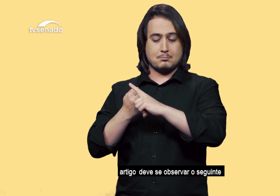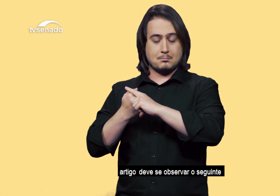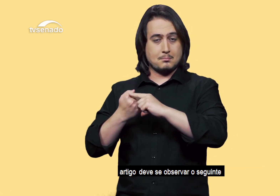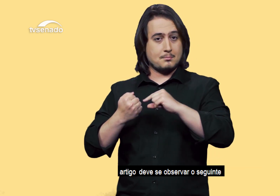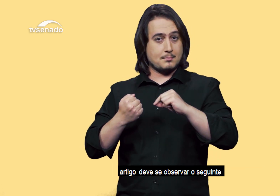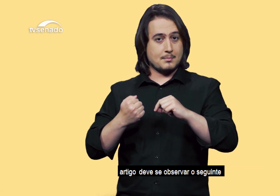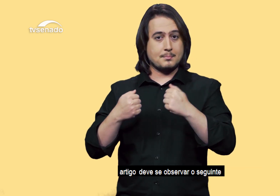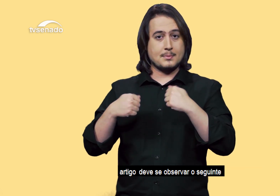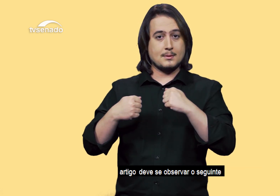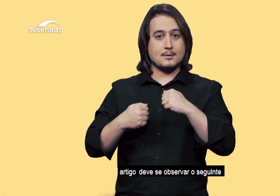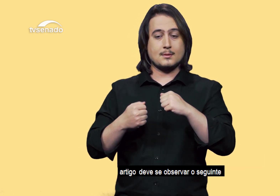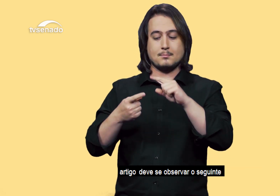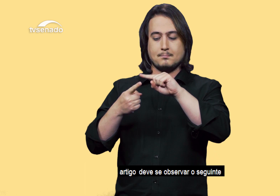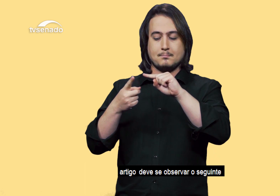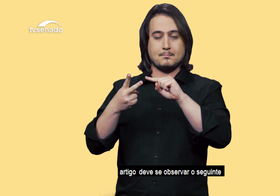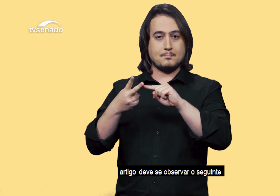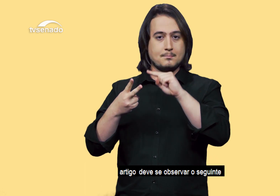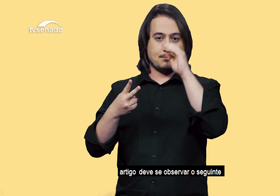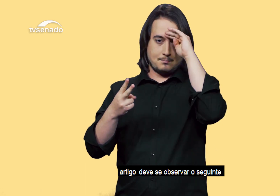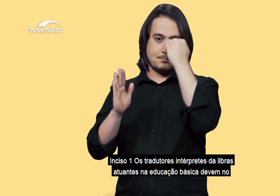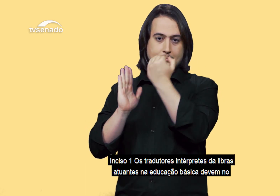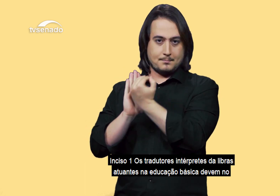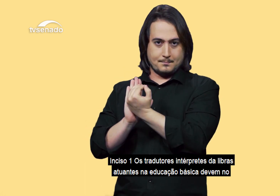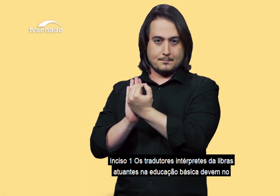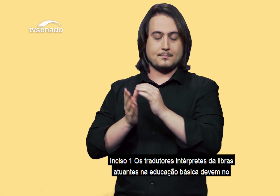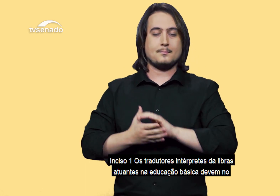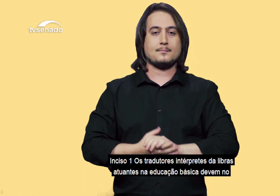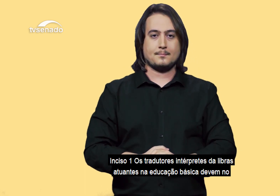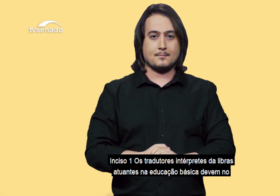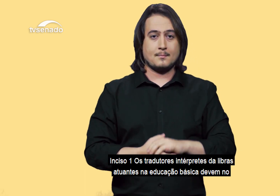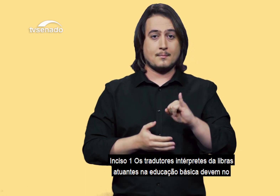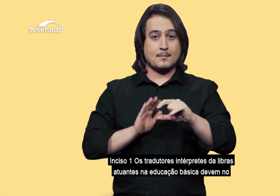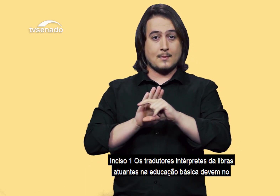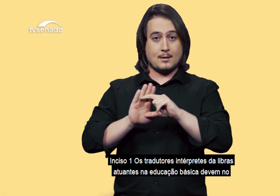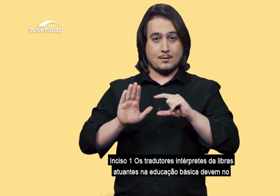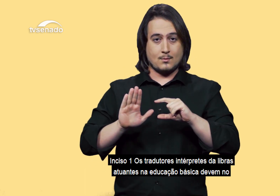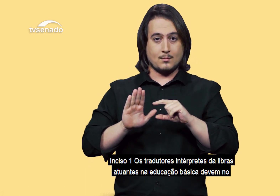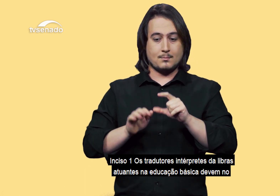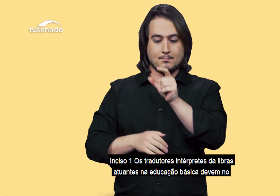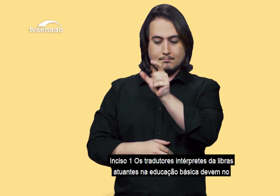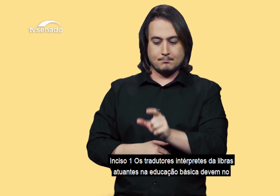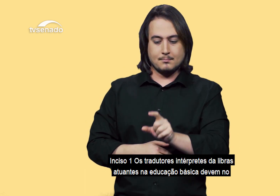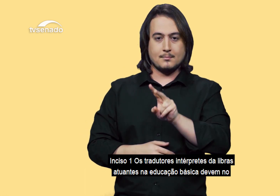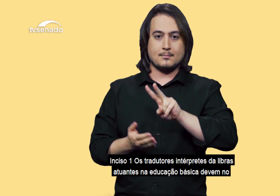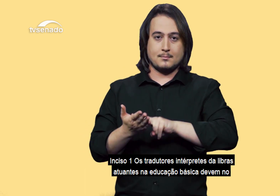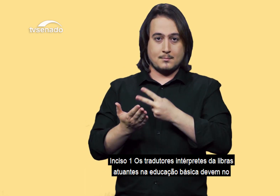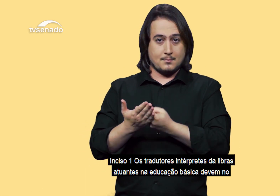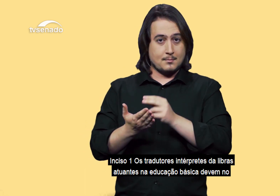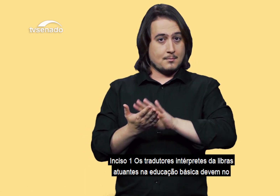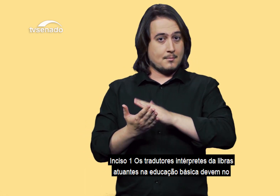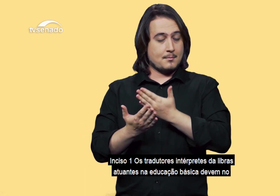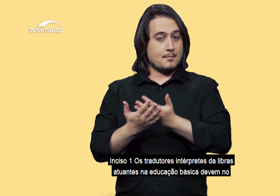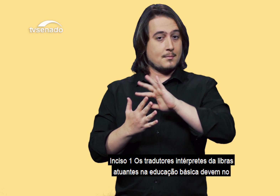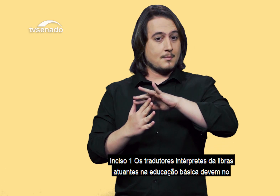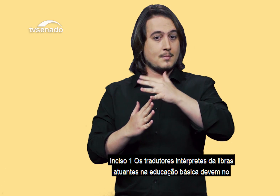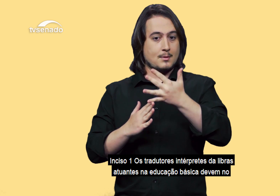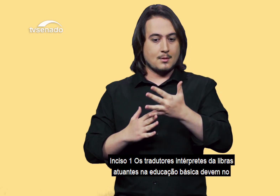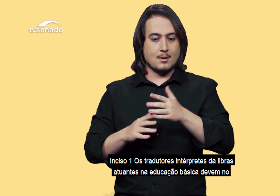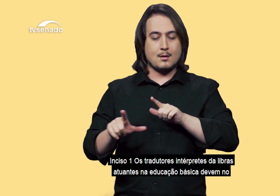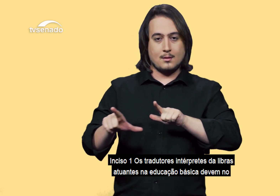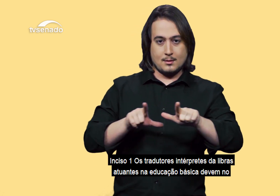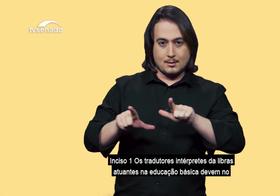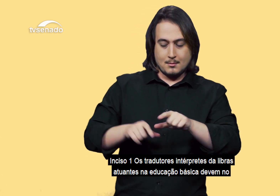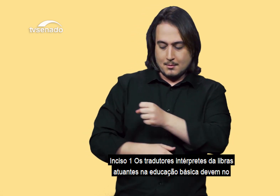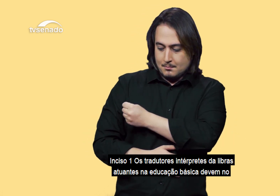artigo, deve-se observar o seguinte. Inciso 1. Os tradutores e intérpretes da Libras atuantes na